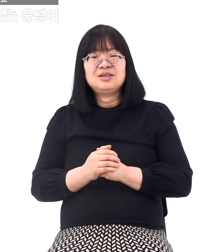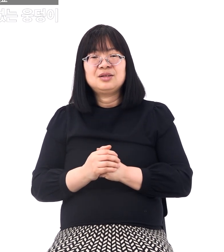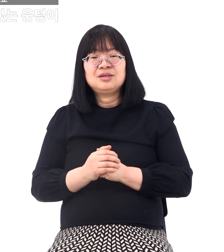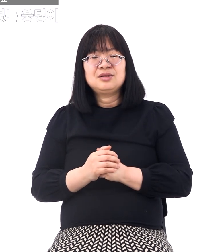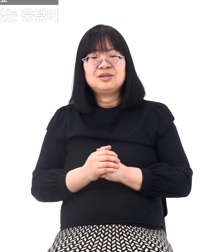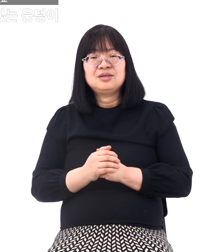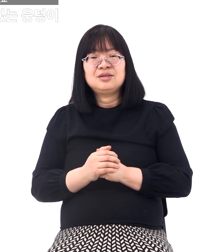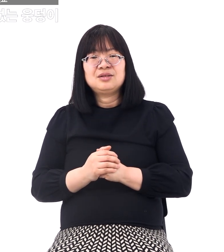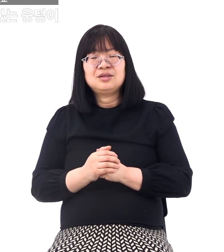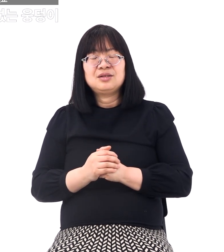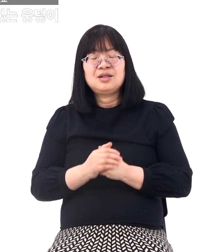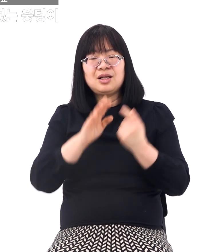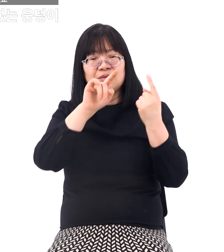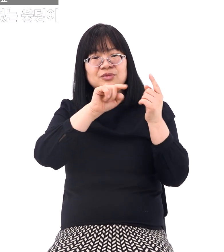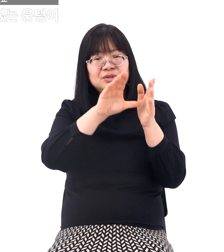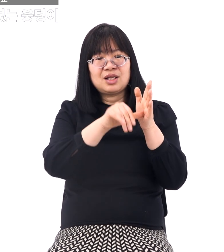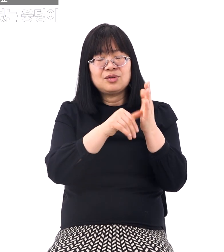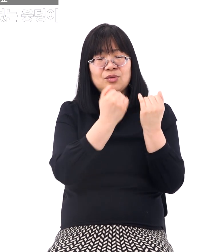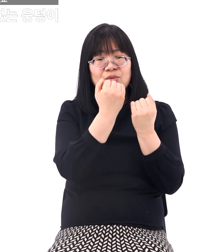일부에도 제가 그런 말씀을 드렸지만